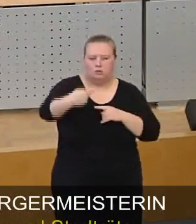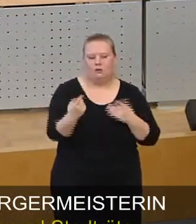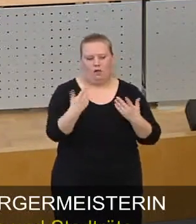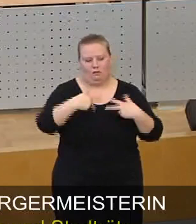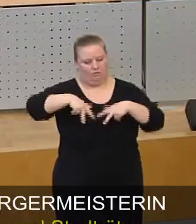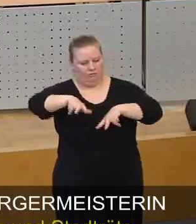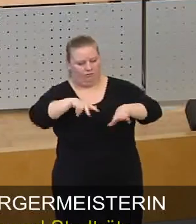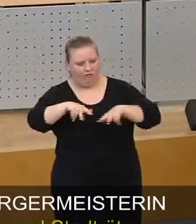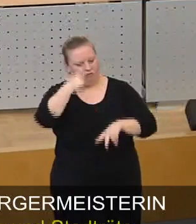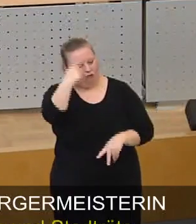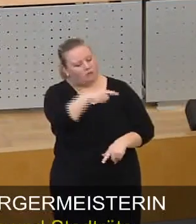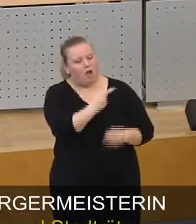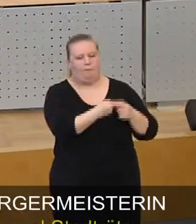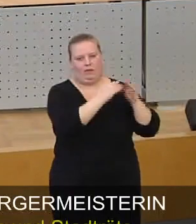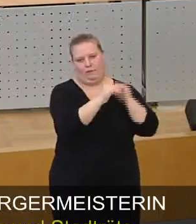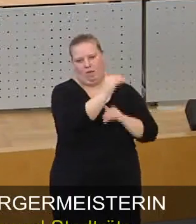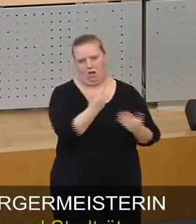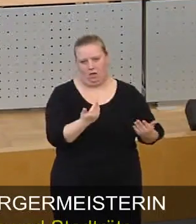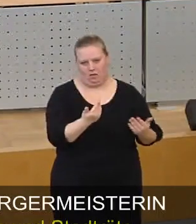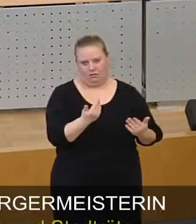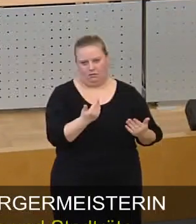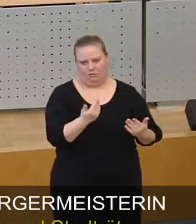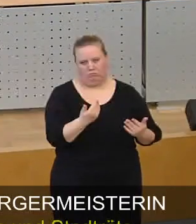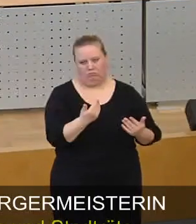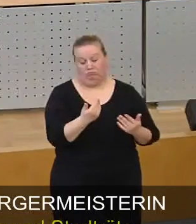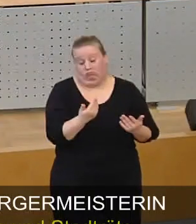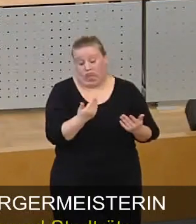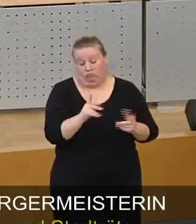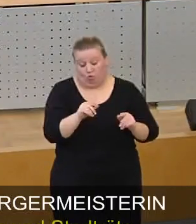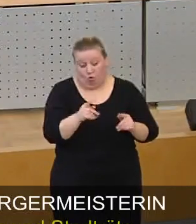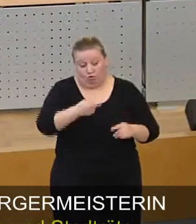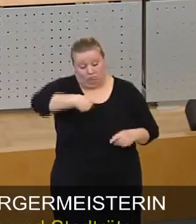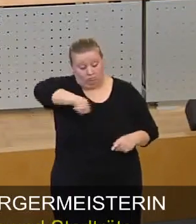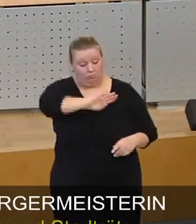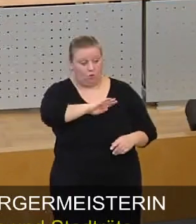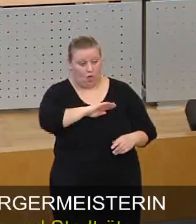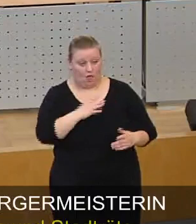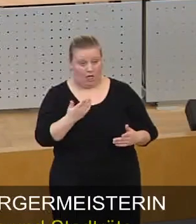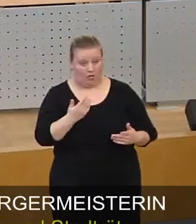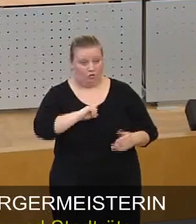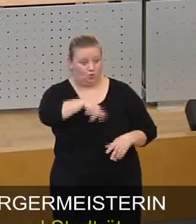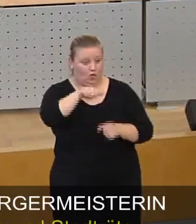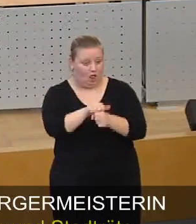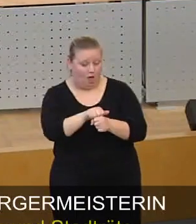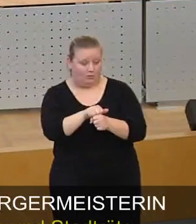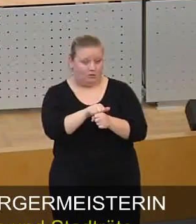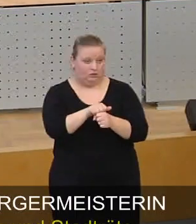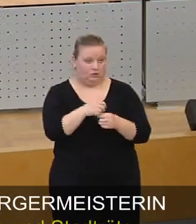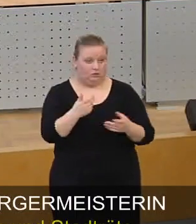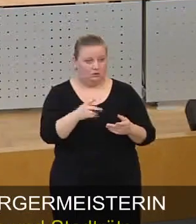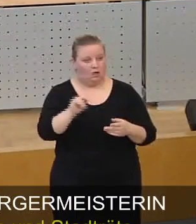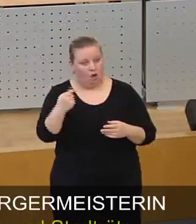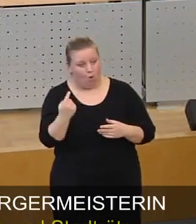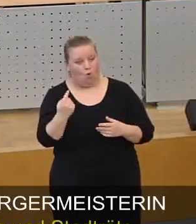die Verwaltung Kenntnis darüber. Damit besteht zunächst für die Kolleginnen und Kollegen des Sozialamtes